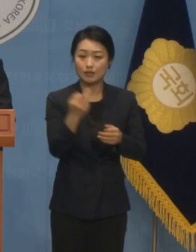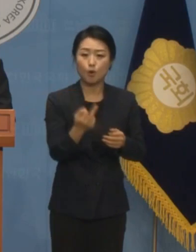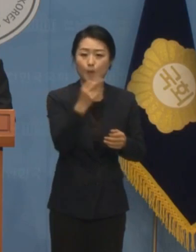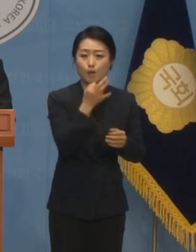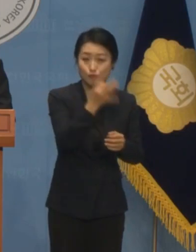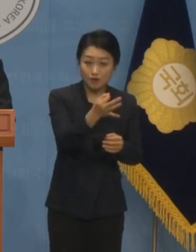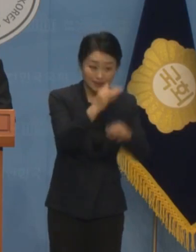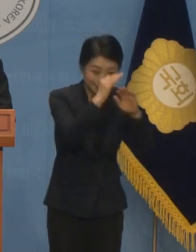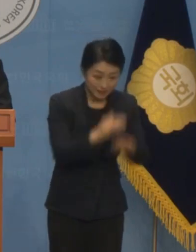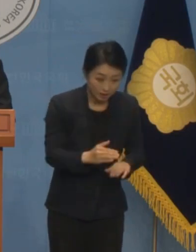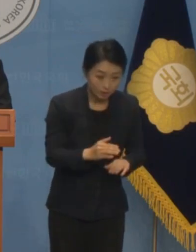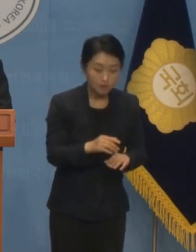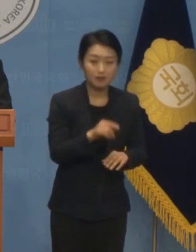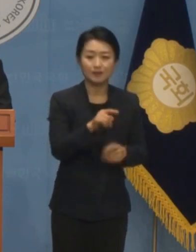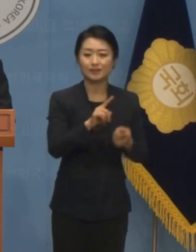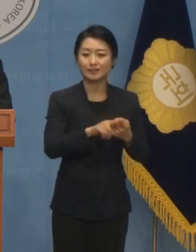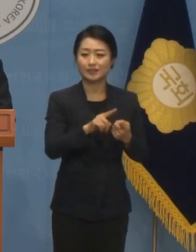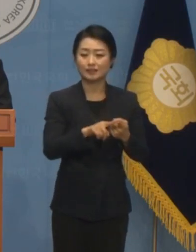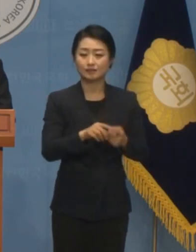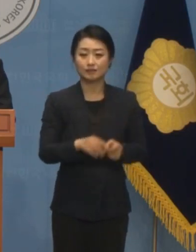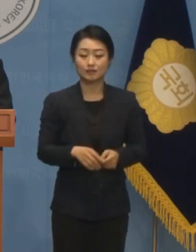위한 노력도 없었습니다.